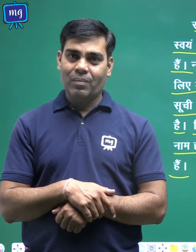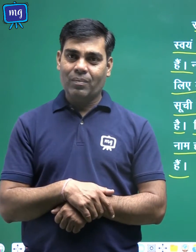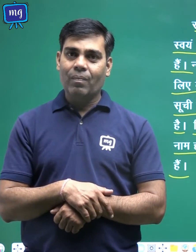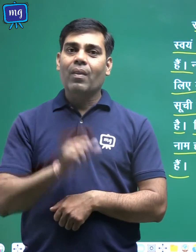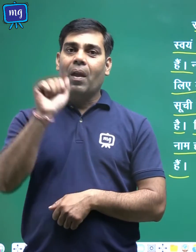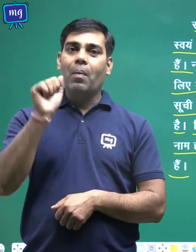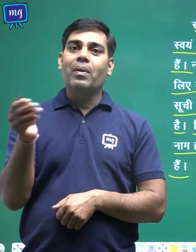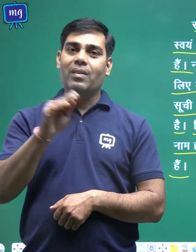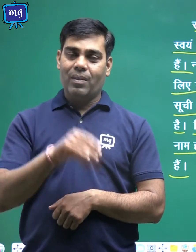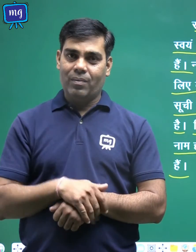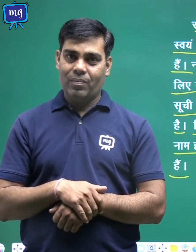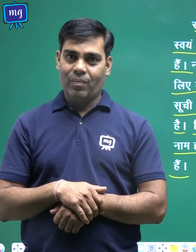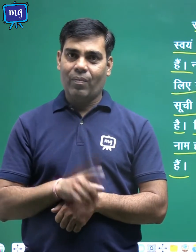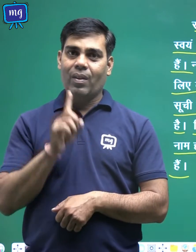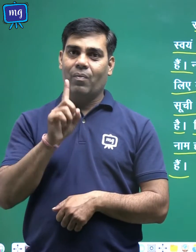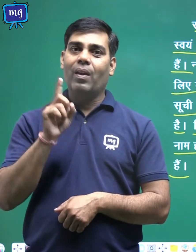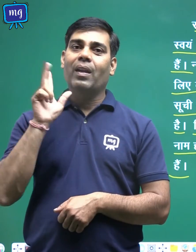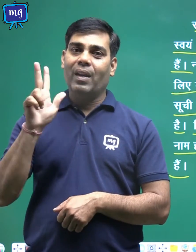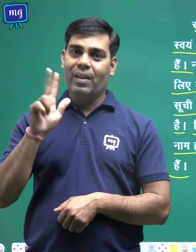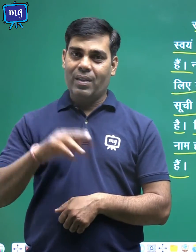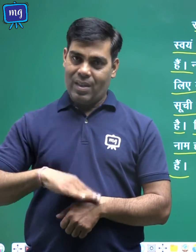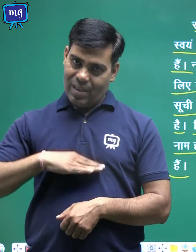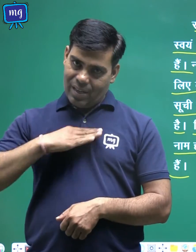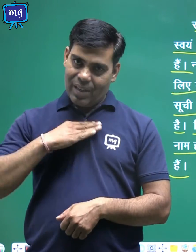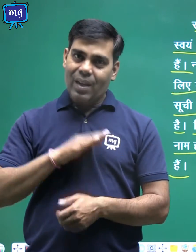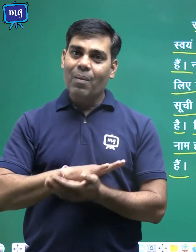भी जब 18 वर्ष के हो जाएंगे